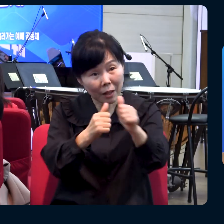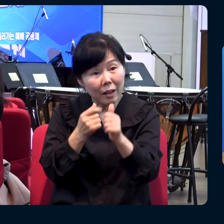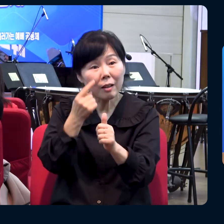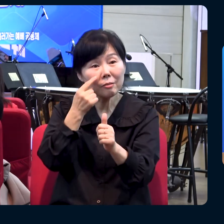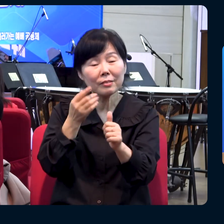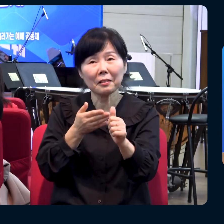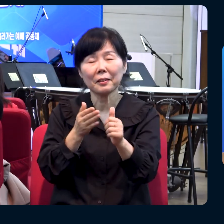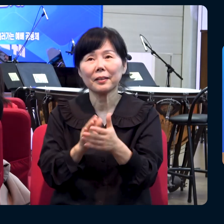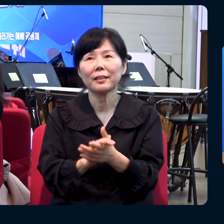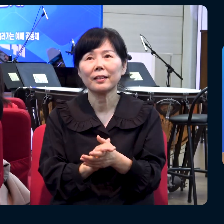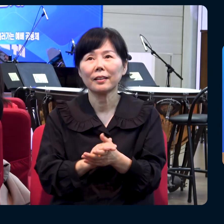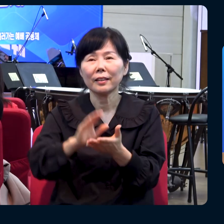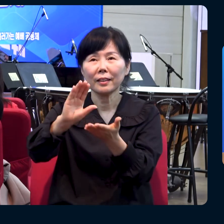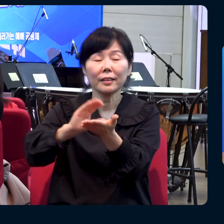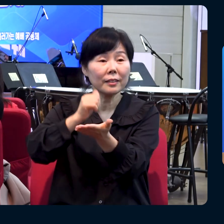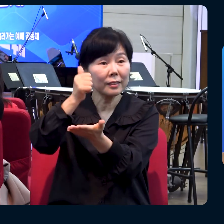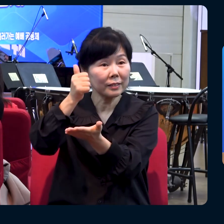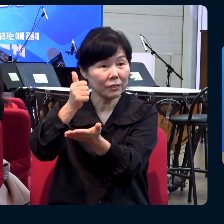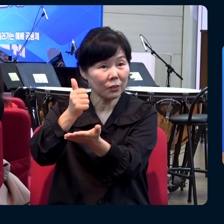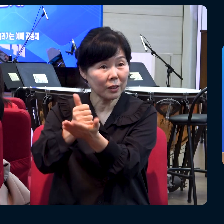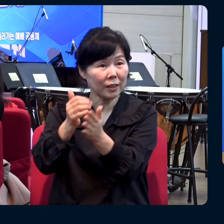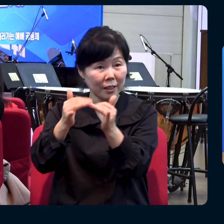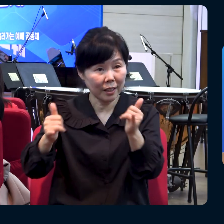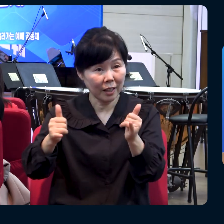한번 따라하실까요? 그리스도의